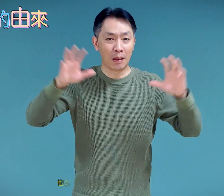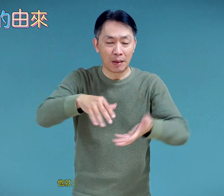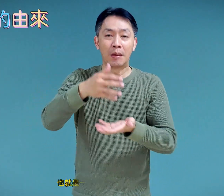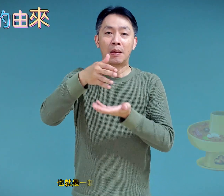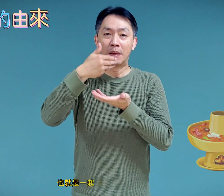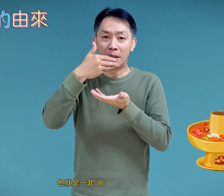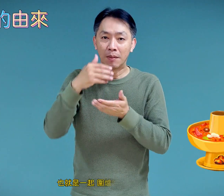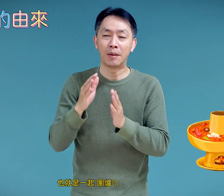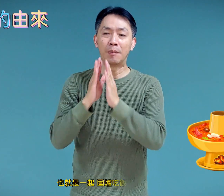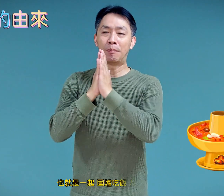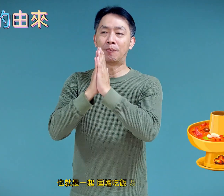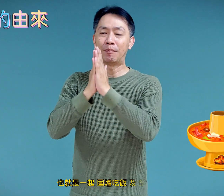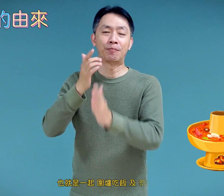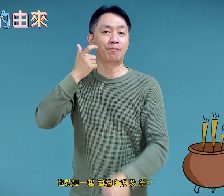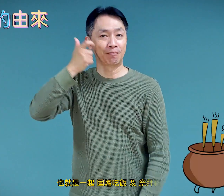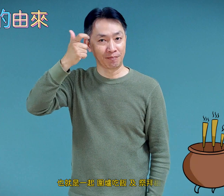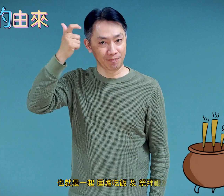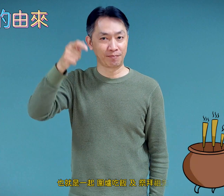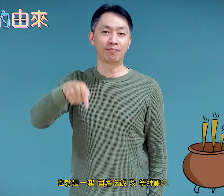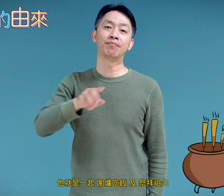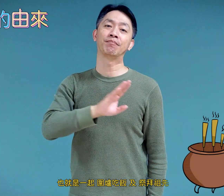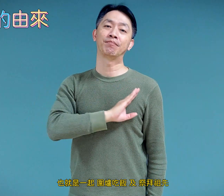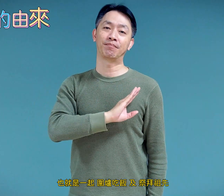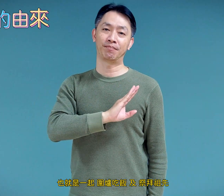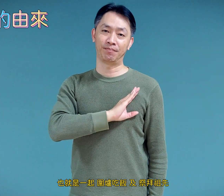也就是一起围炉吃饭及祭拜祖先。